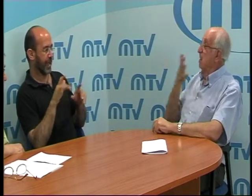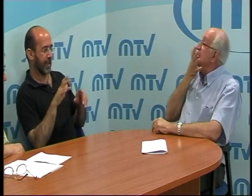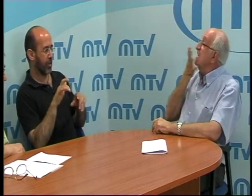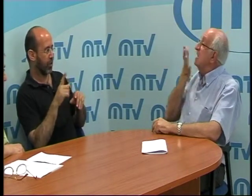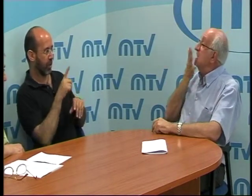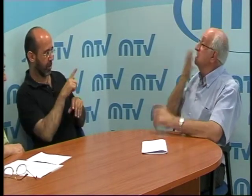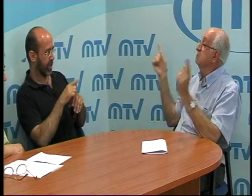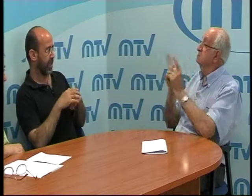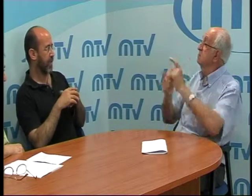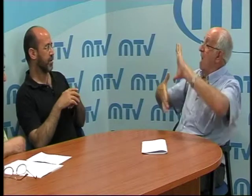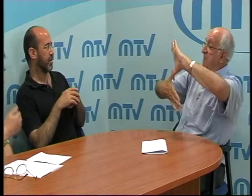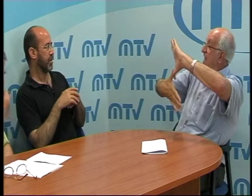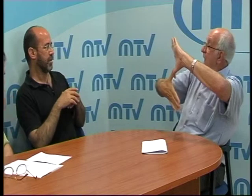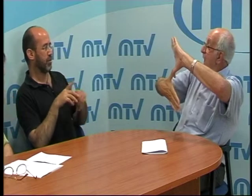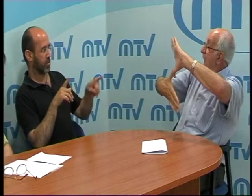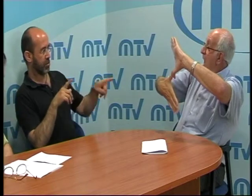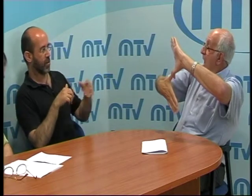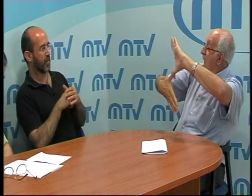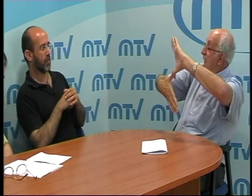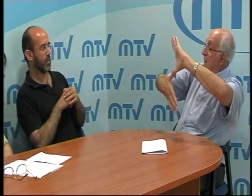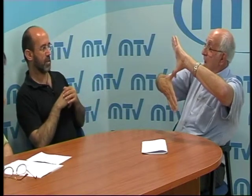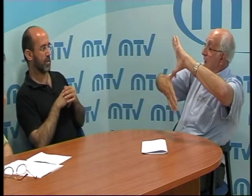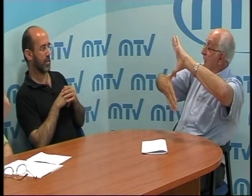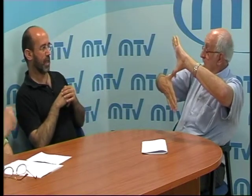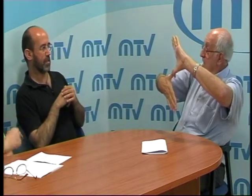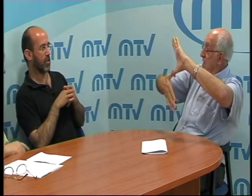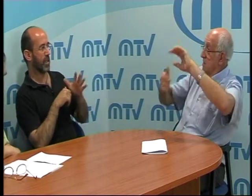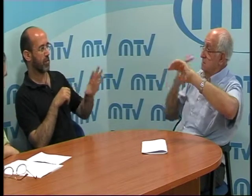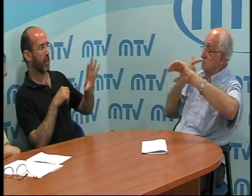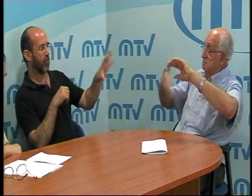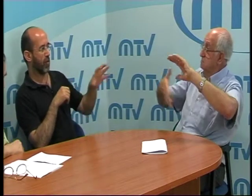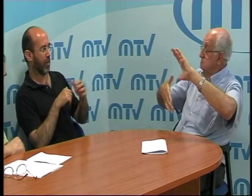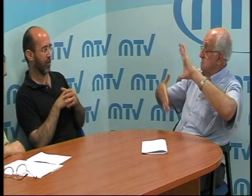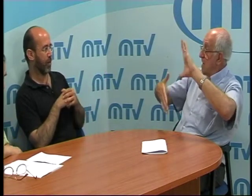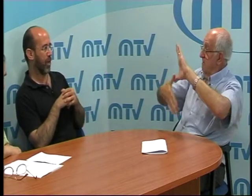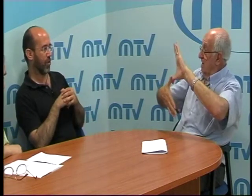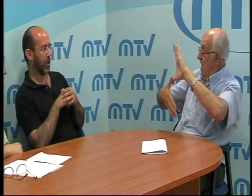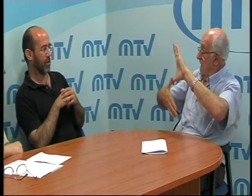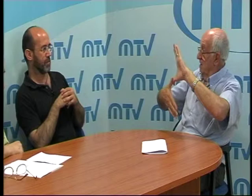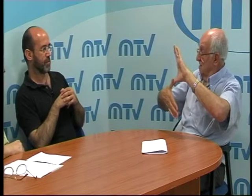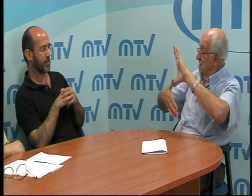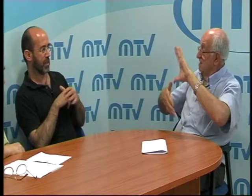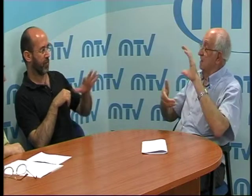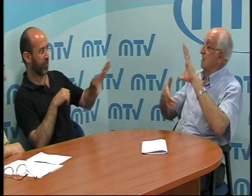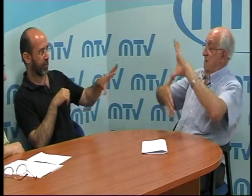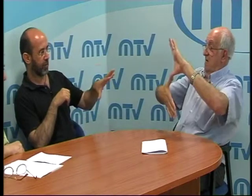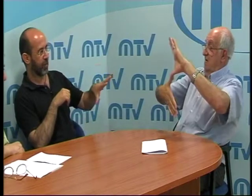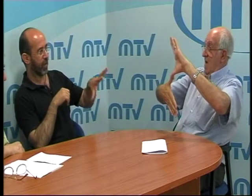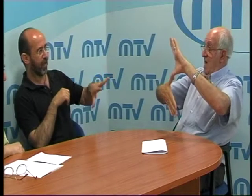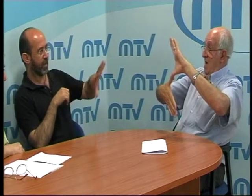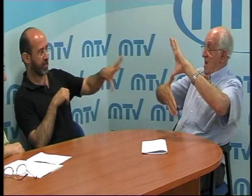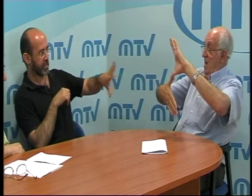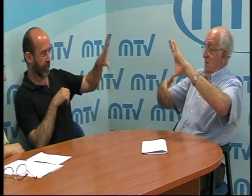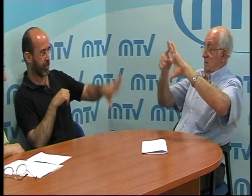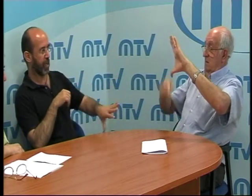que sería dactilológico América, nosotros utilizamos, ese sería el signo, que son unas configuraciones manuales, ¿no? Esas configuraciones